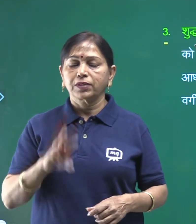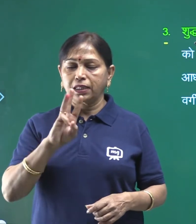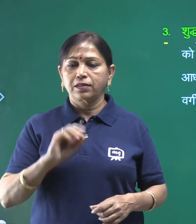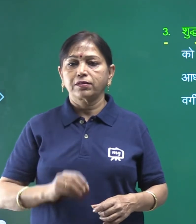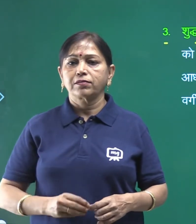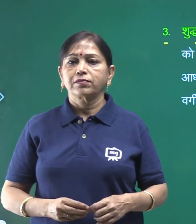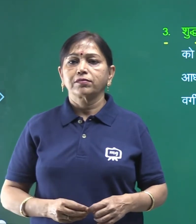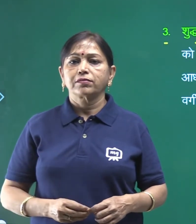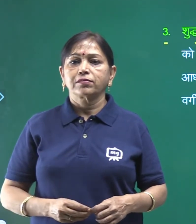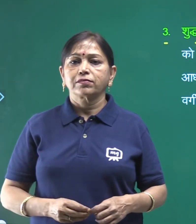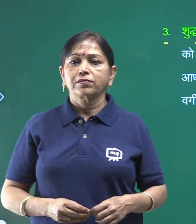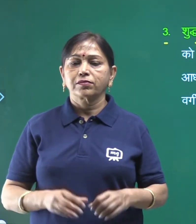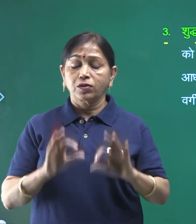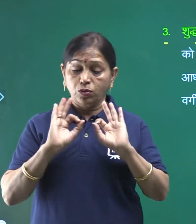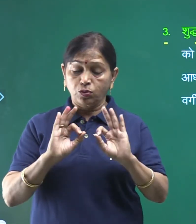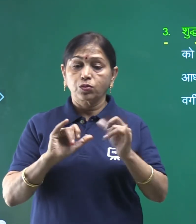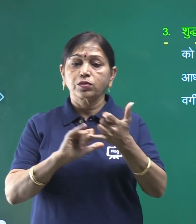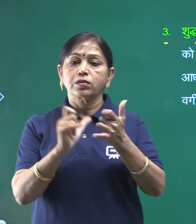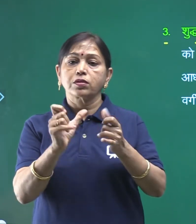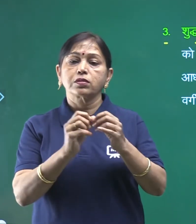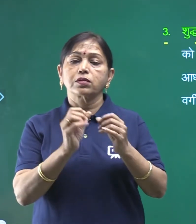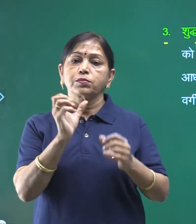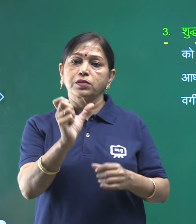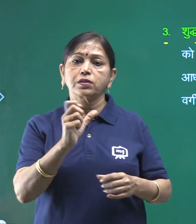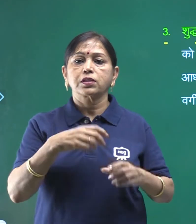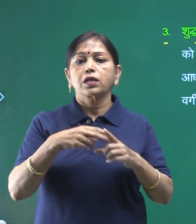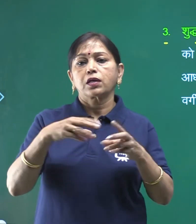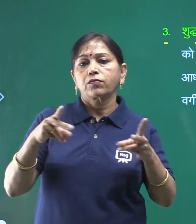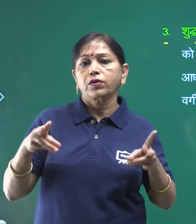3 शुद्ध पदार्थों के प्रकार।